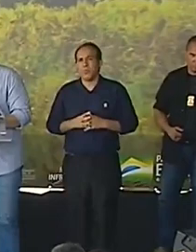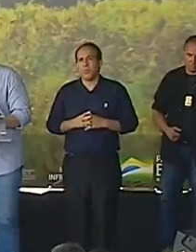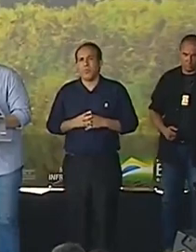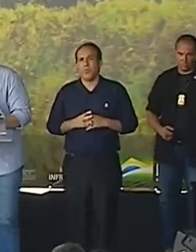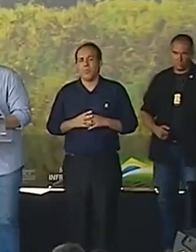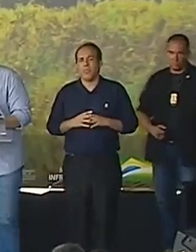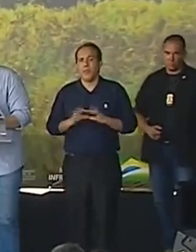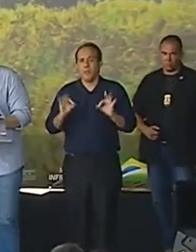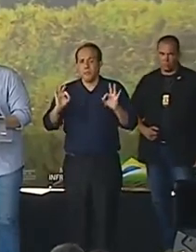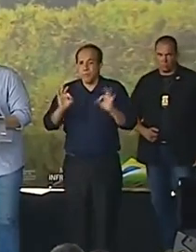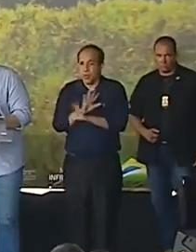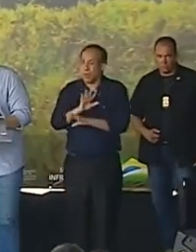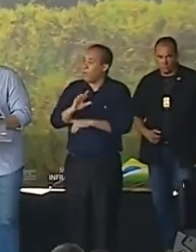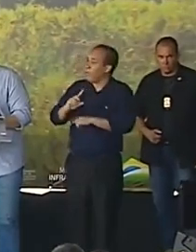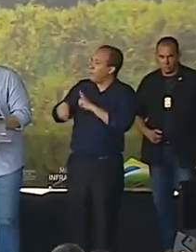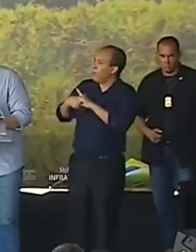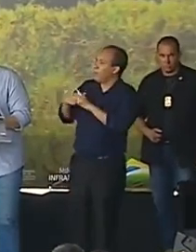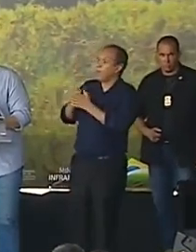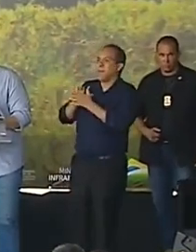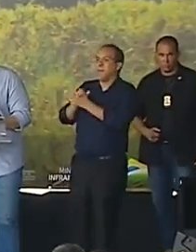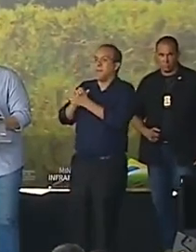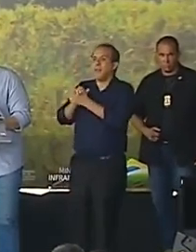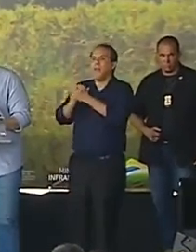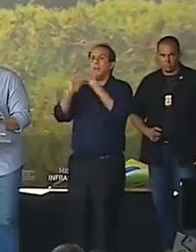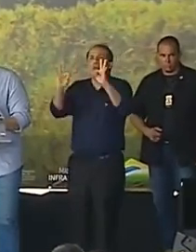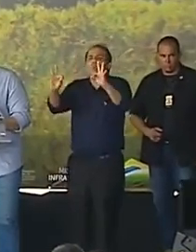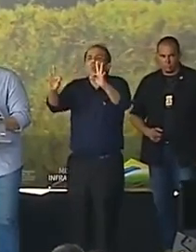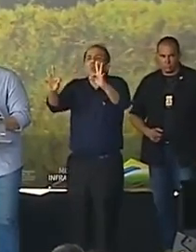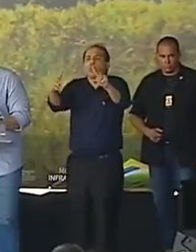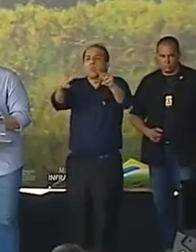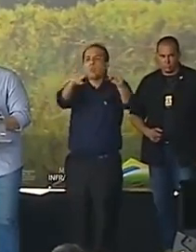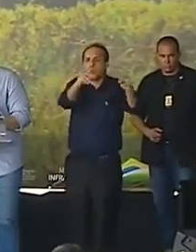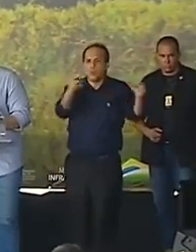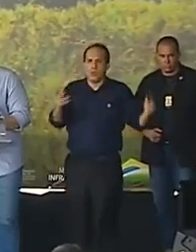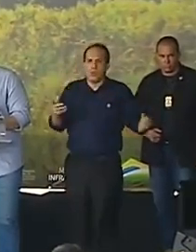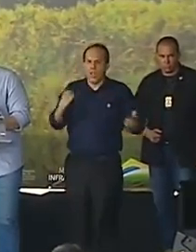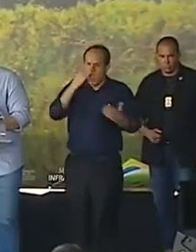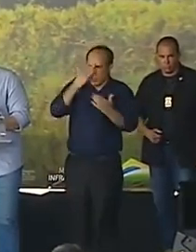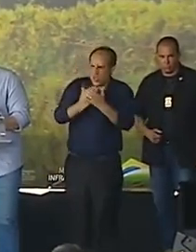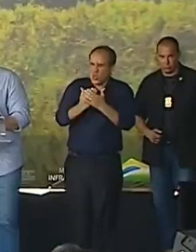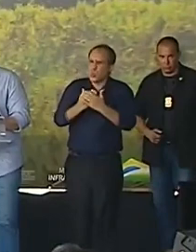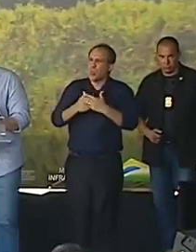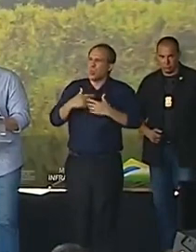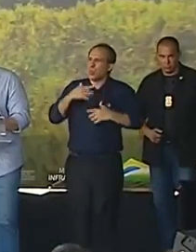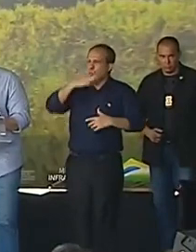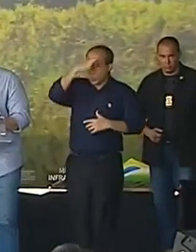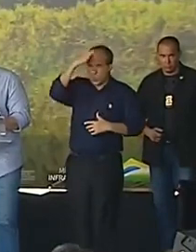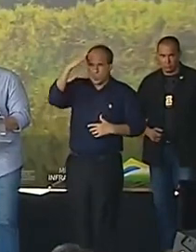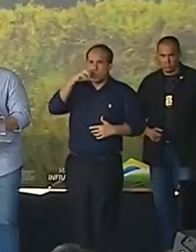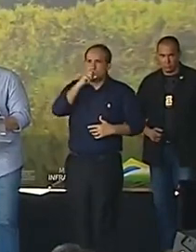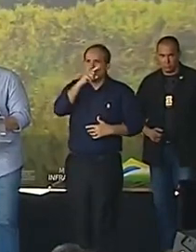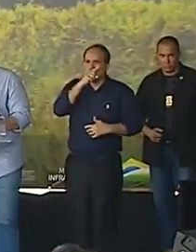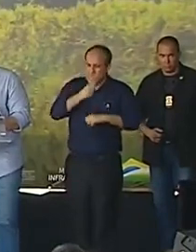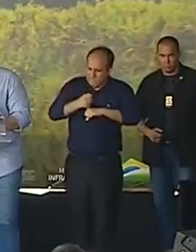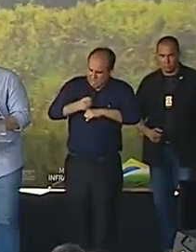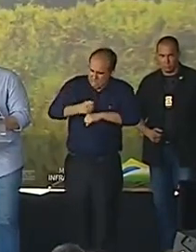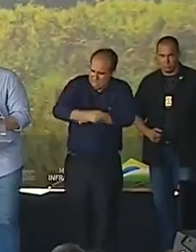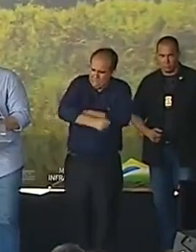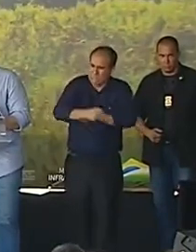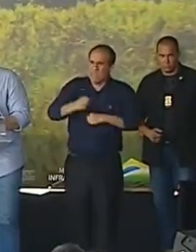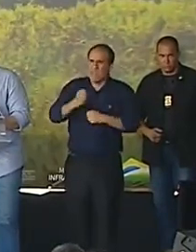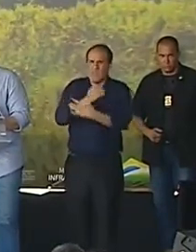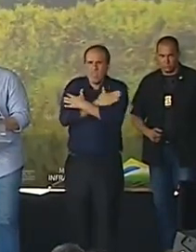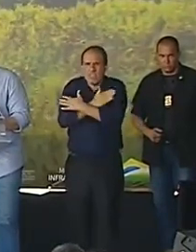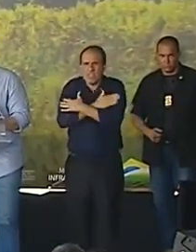É dia de homenagear quem botou a mão na massa, quem acreditou, quem ficou no sol, na chuva, no final de semana, no dia santo,